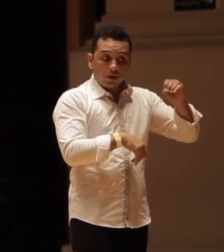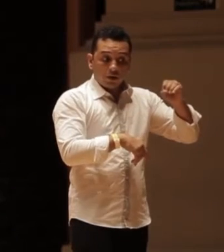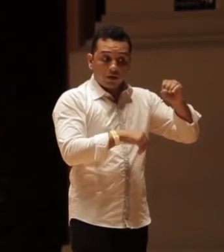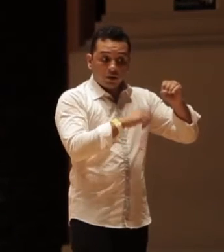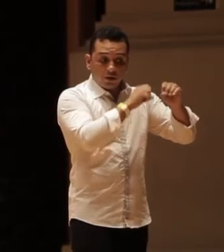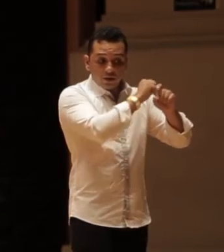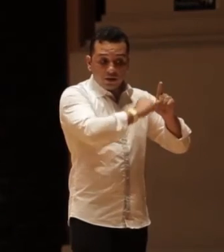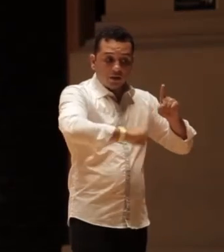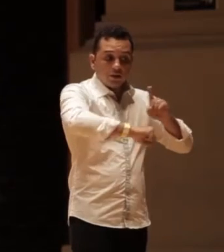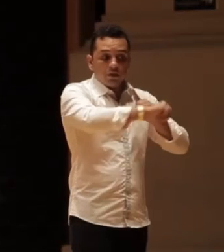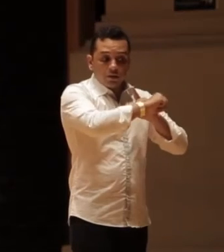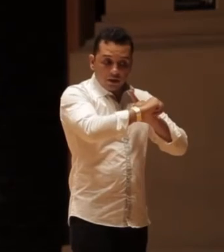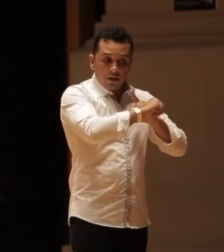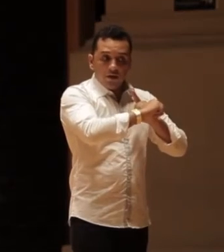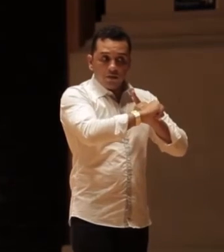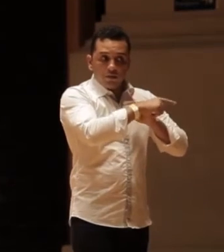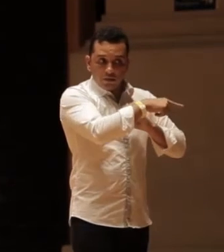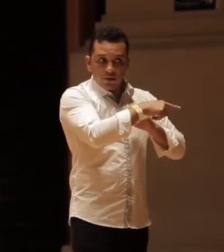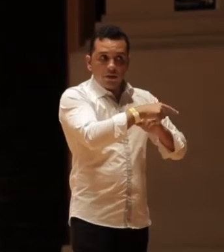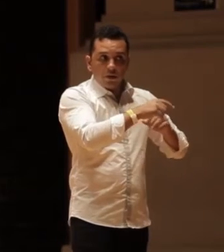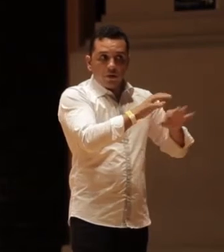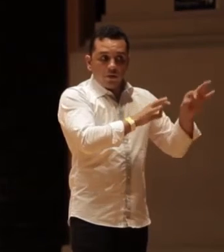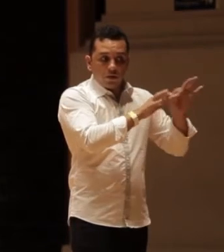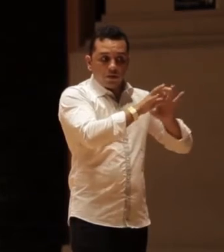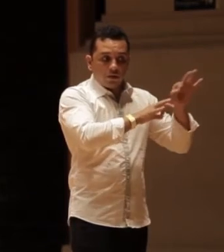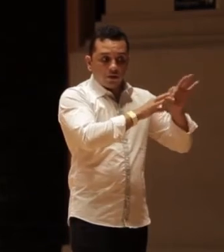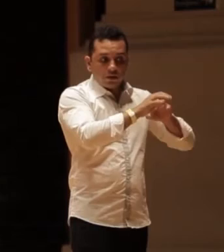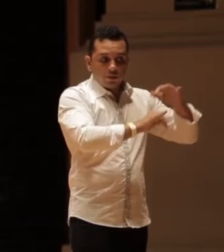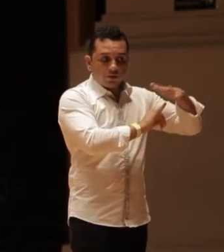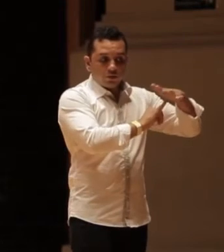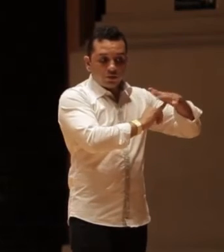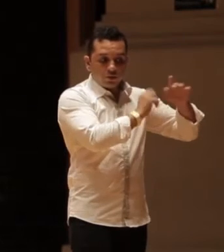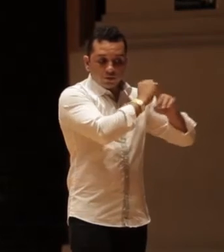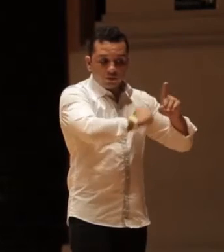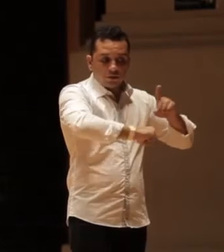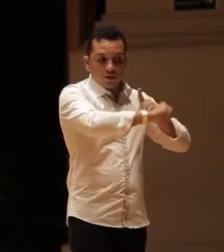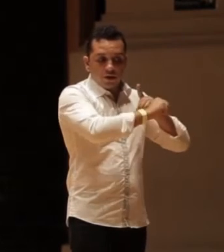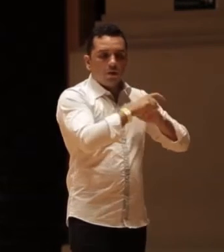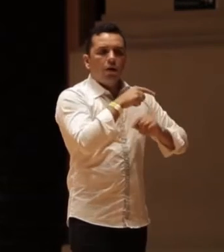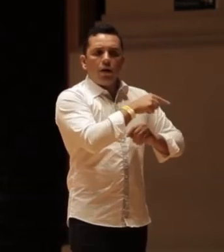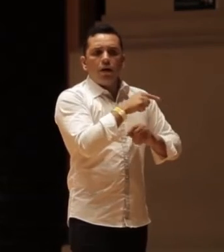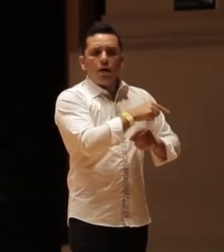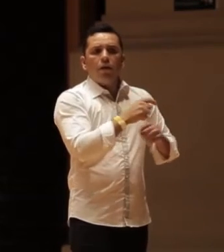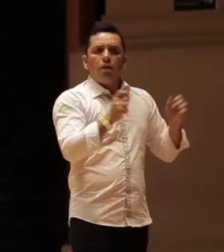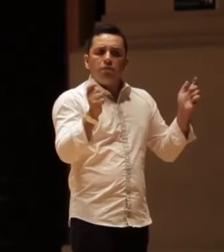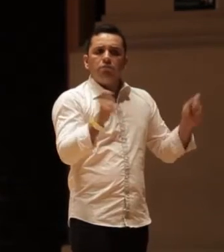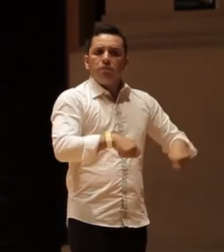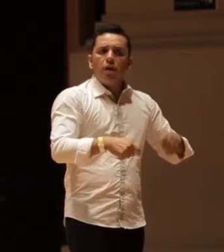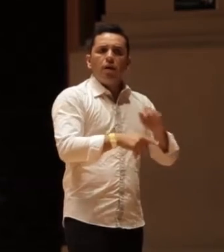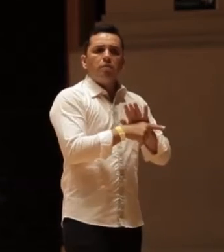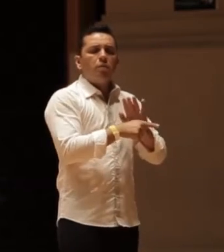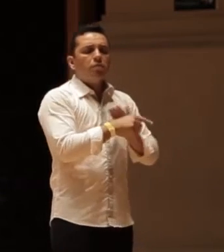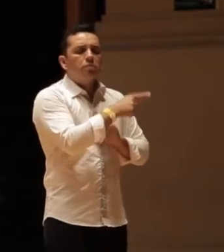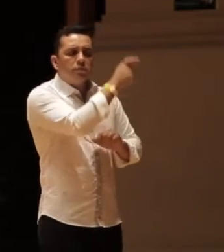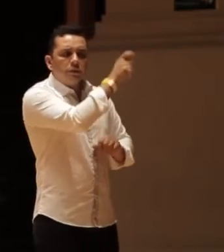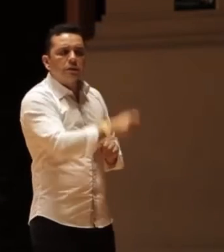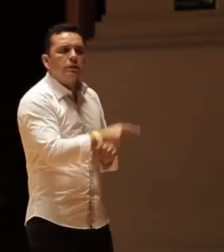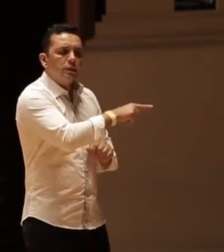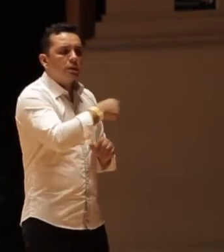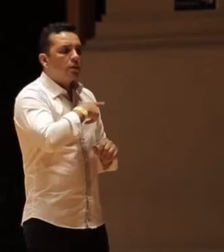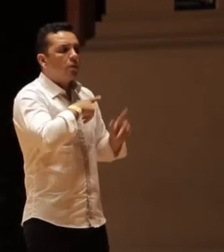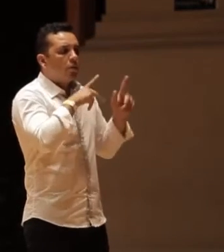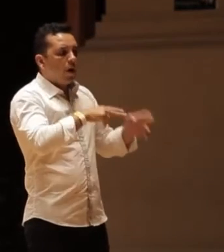julgamento de mérito isso amplia o escopo de impessoalidade o programa dá um aspecto de